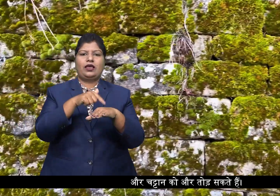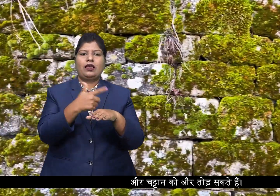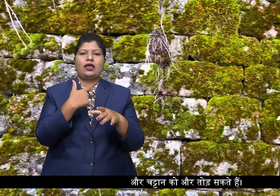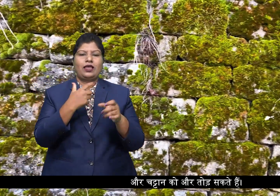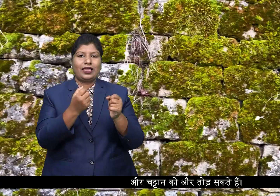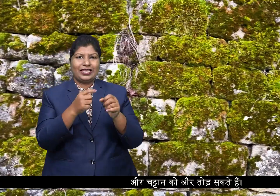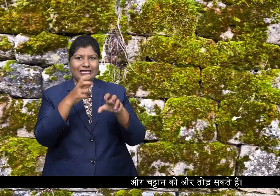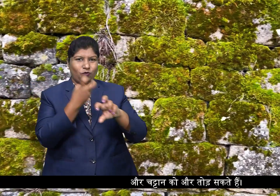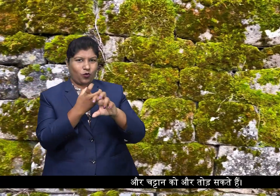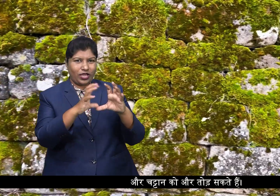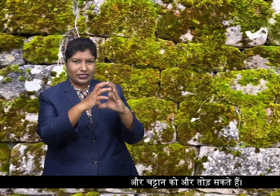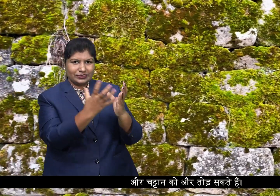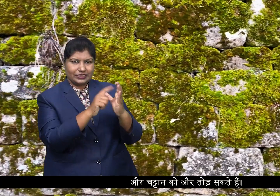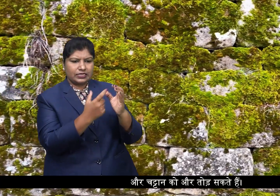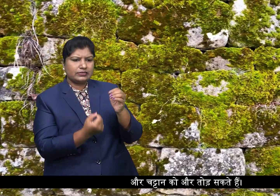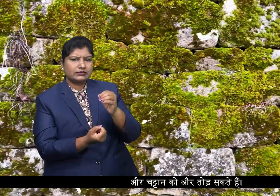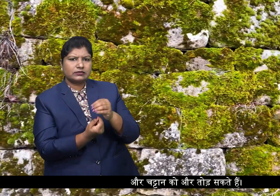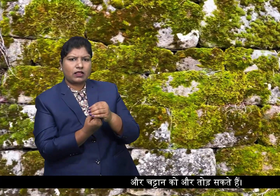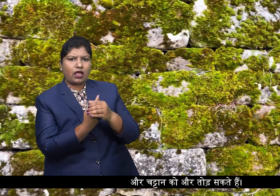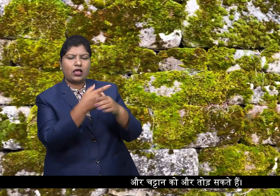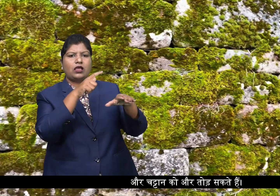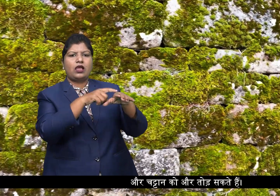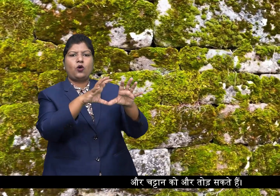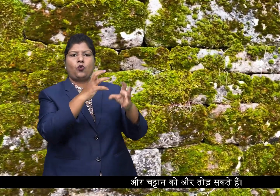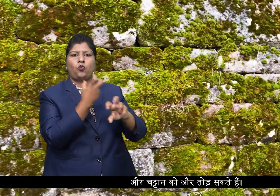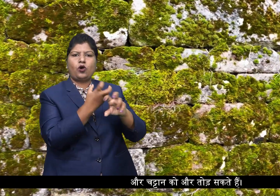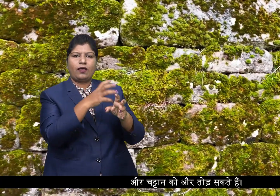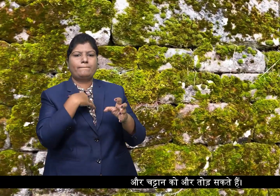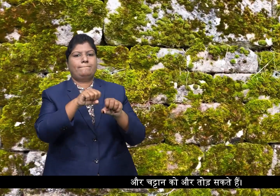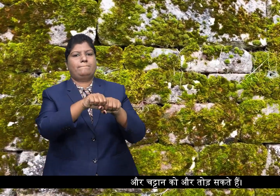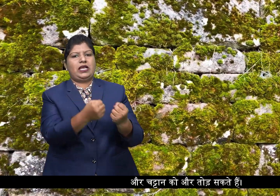और तोड़ सकते हैं।